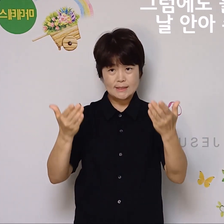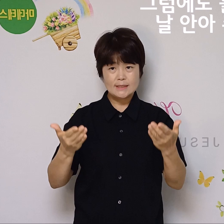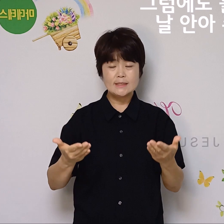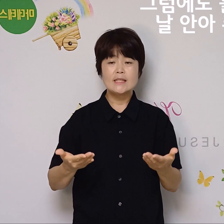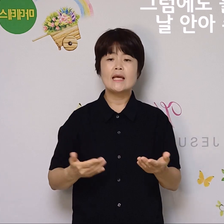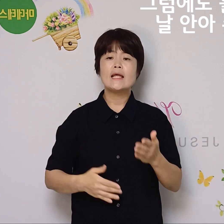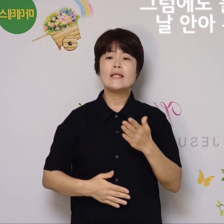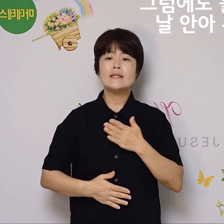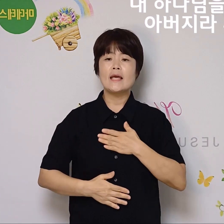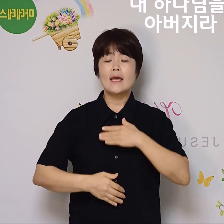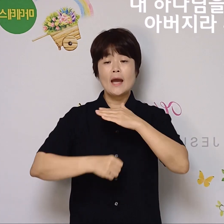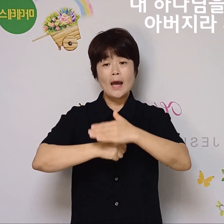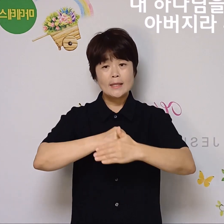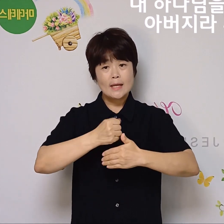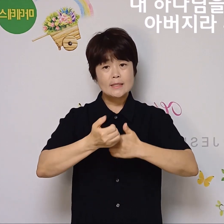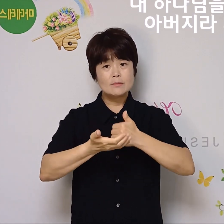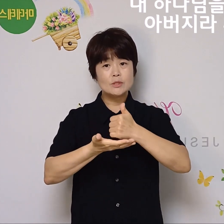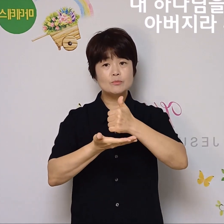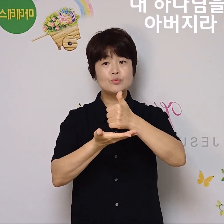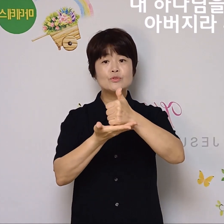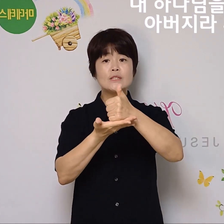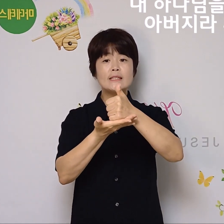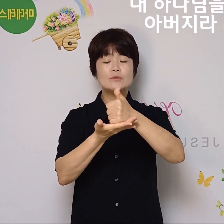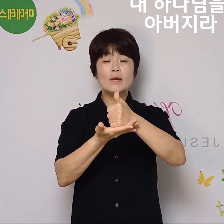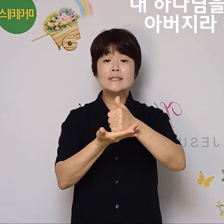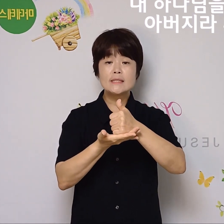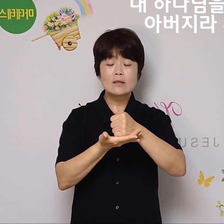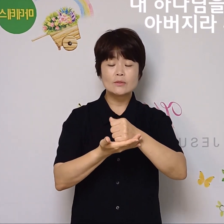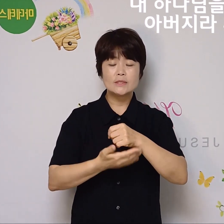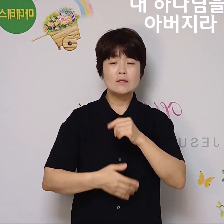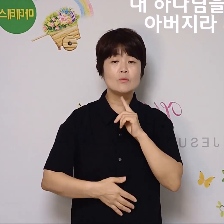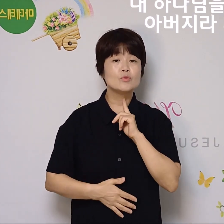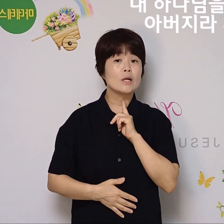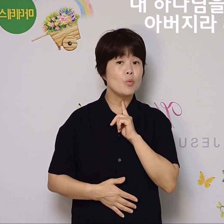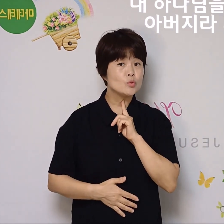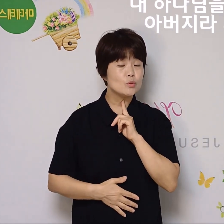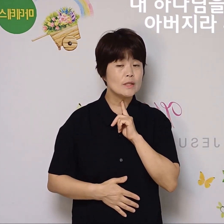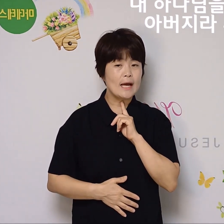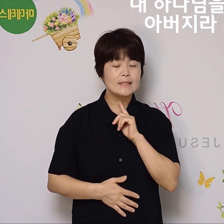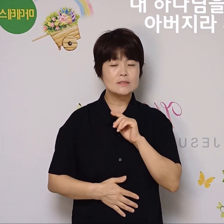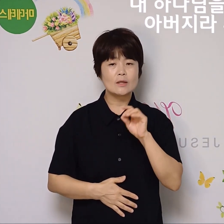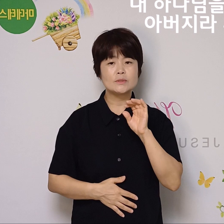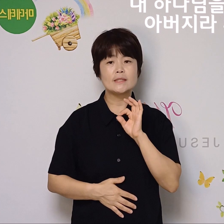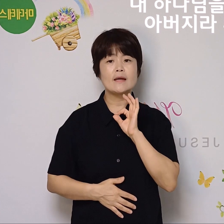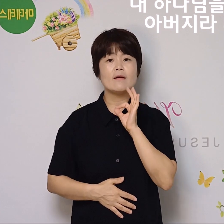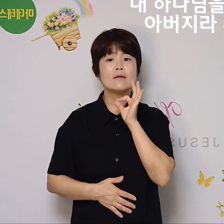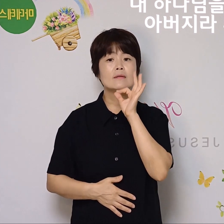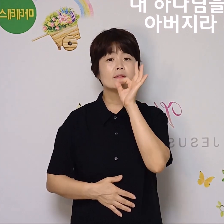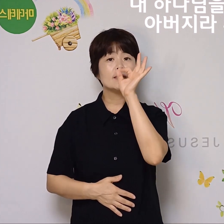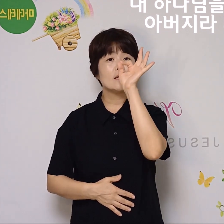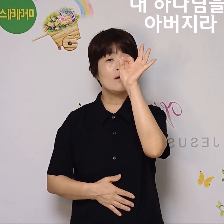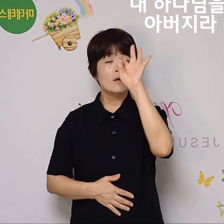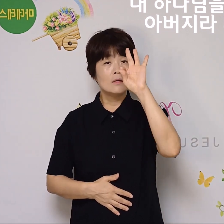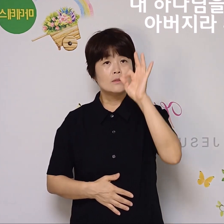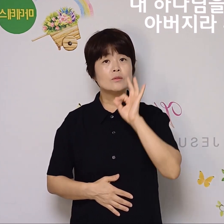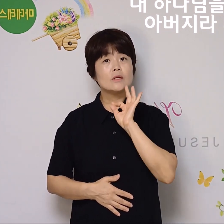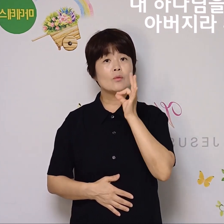안아주시는 내 하나님을 부르다는 외치다거든요. 우리가 목소리가 안에서 나오잖아요. 그래서 이걸